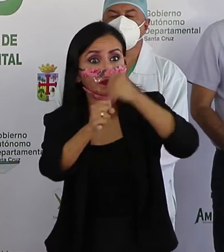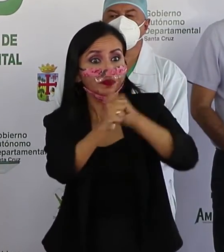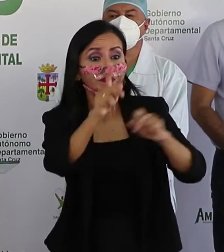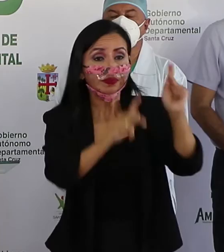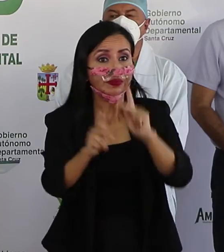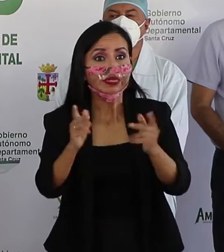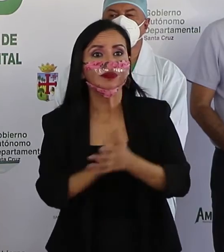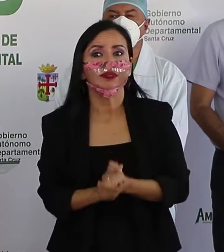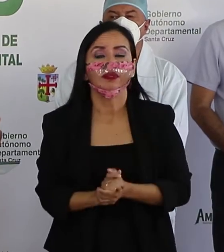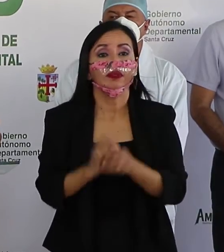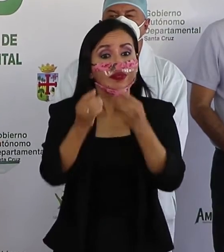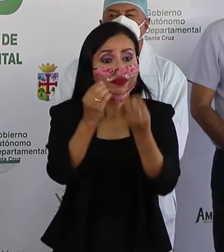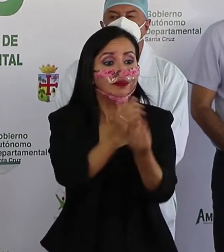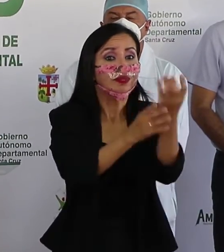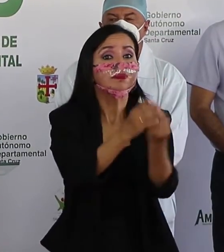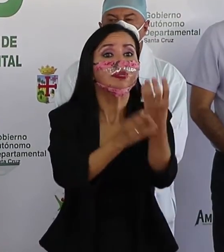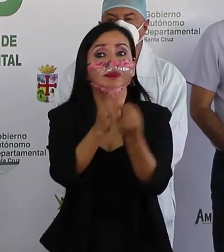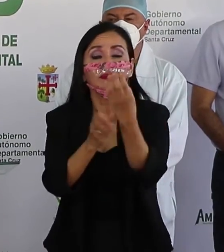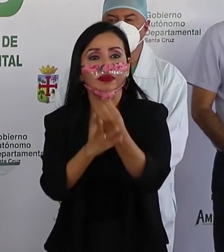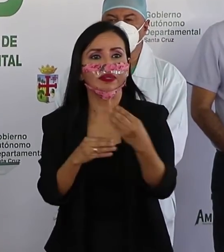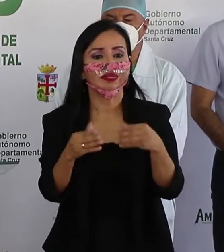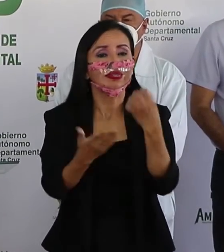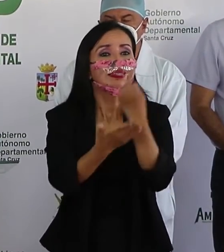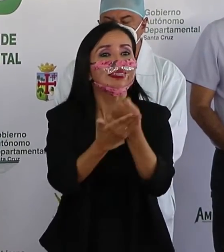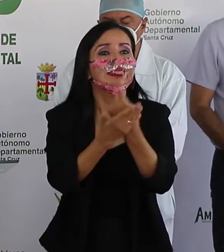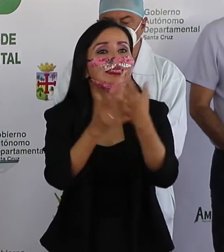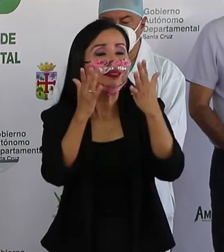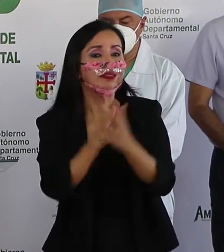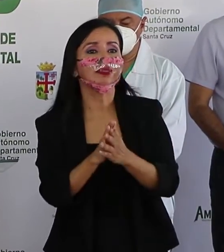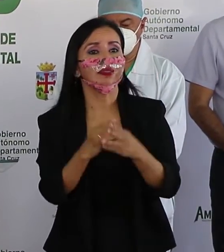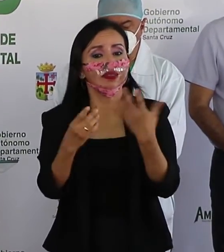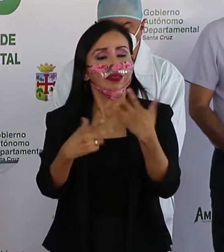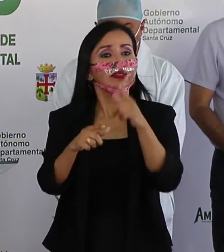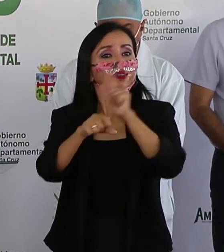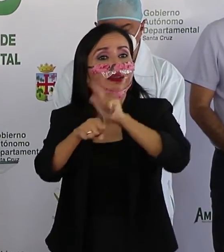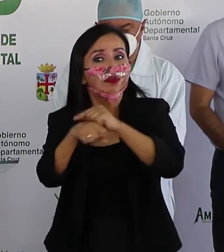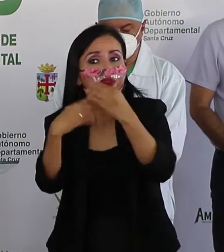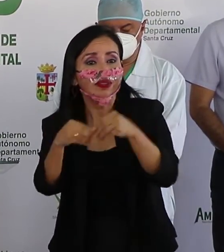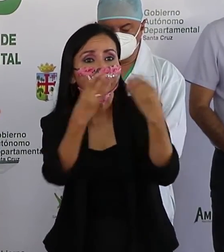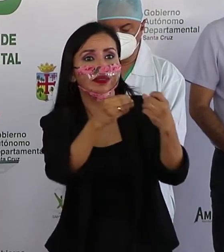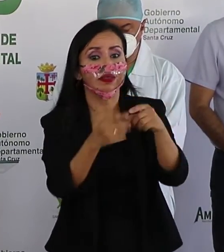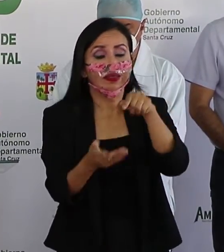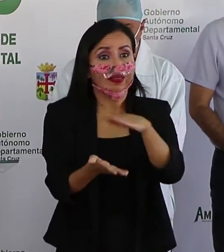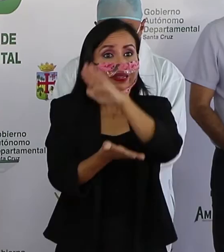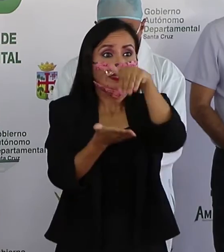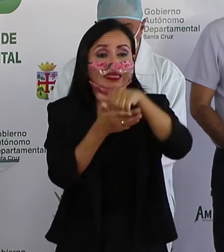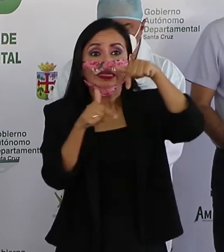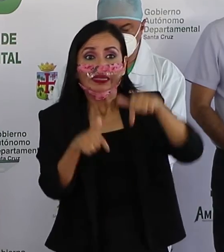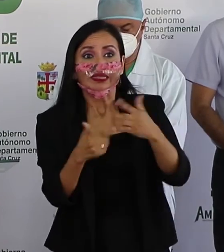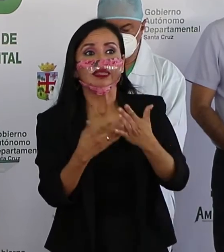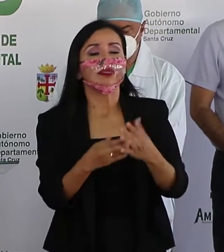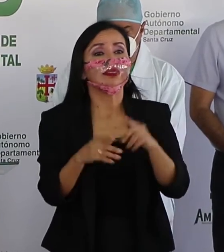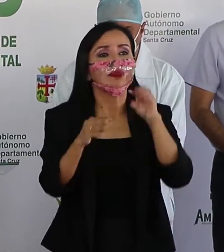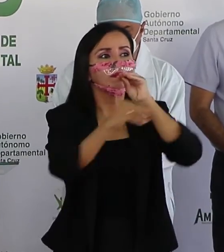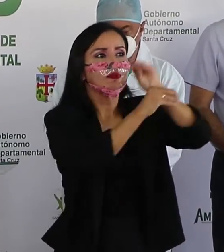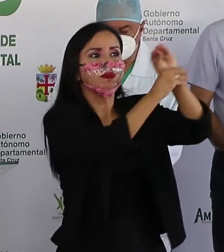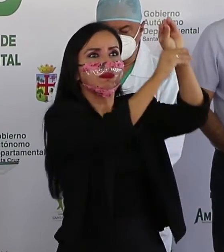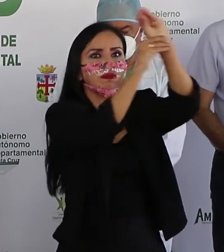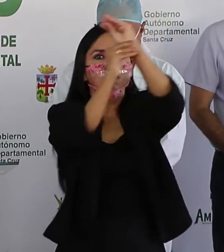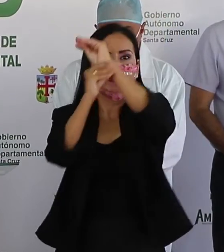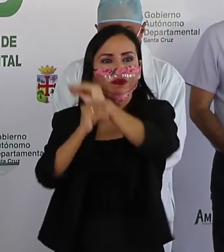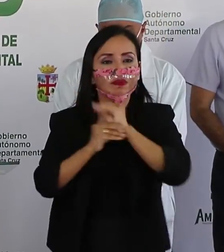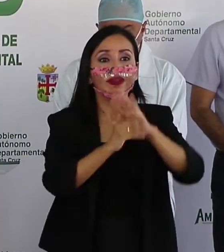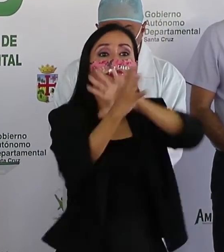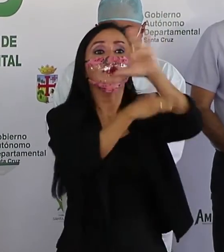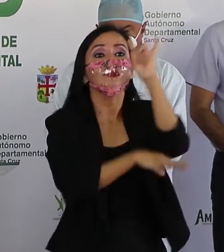trabajadora, que genera empleo, que genera movimiento, y que no nos olvidemos que este es el centro que alimenta a todo el